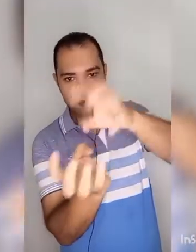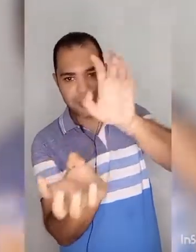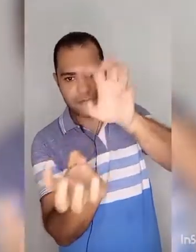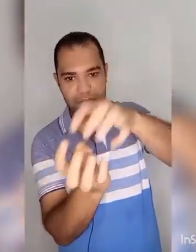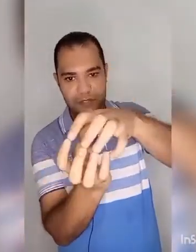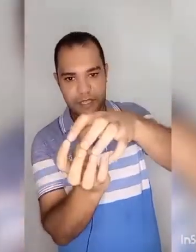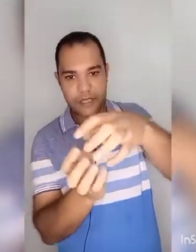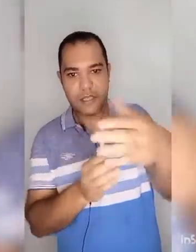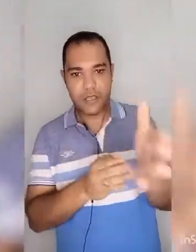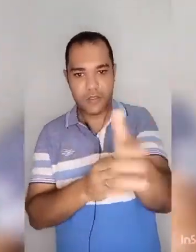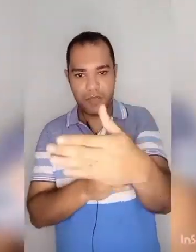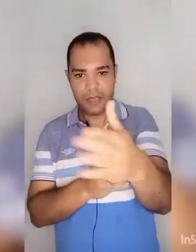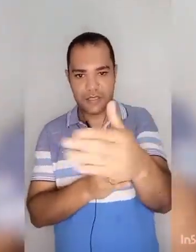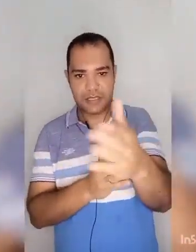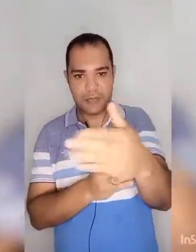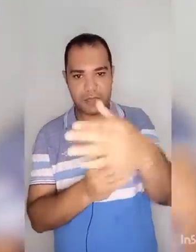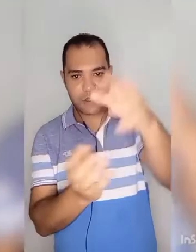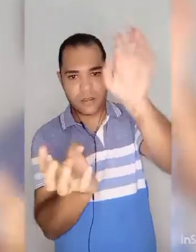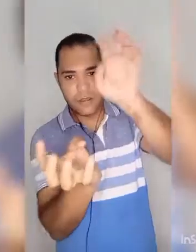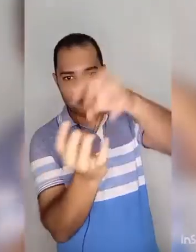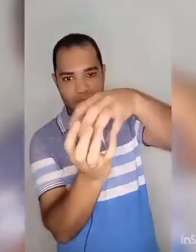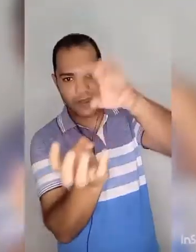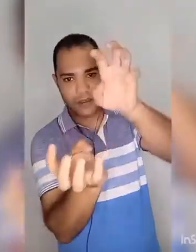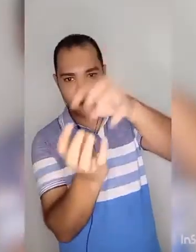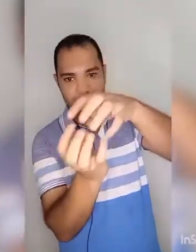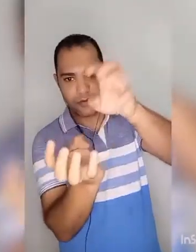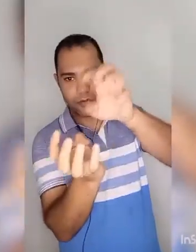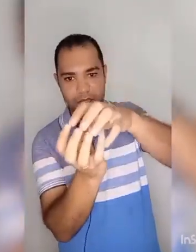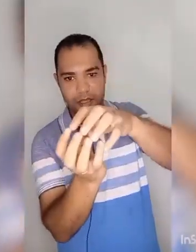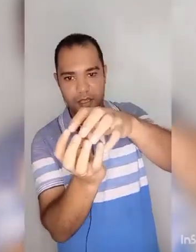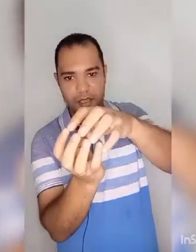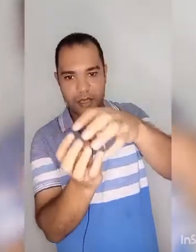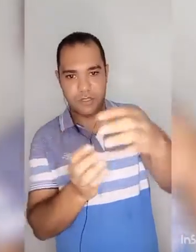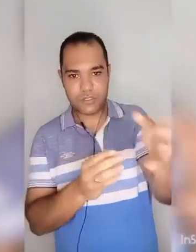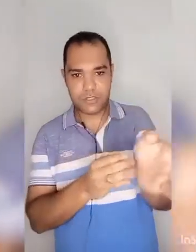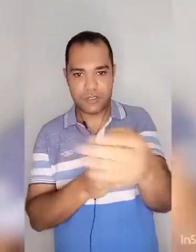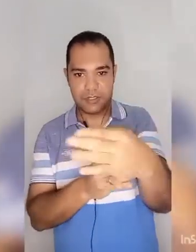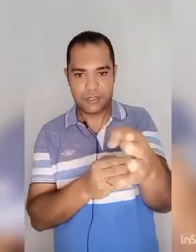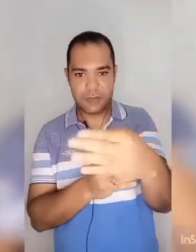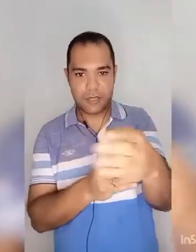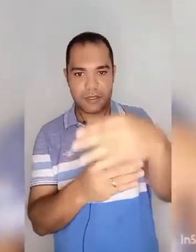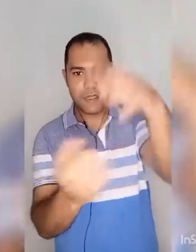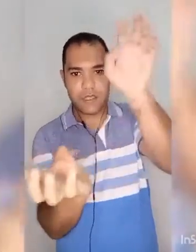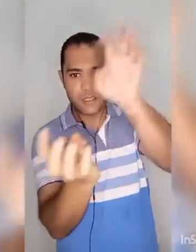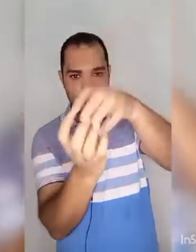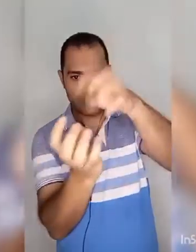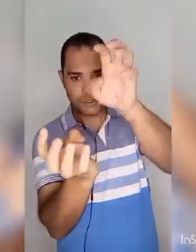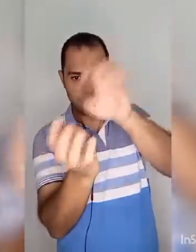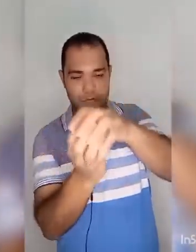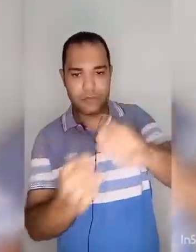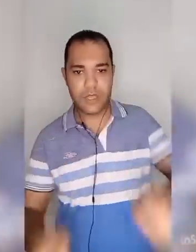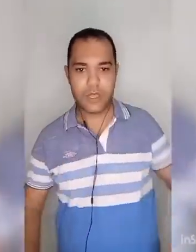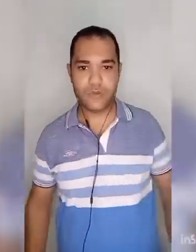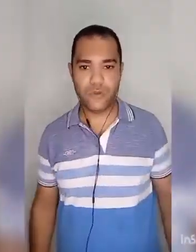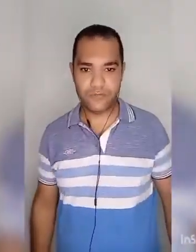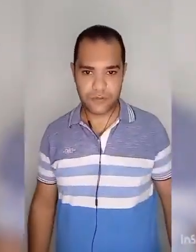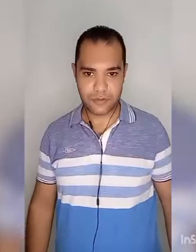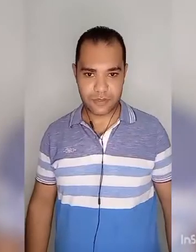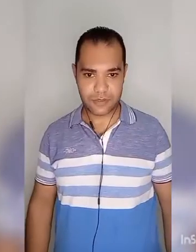في التمساح؟ يبقى سمكة بفك يبقى القرش، سمكة القرش. طب الدولفين